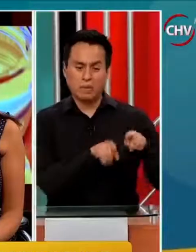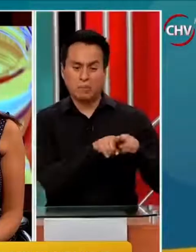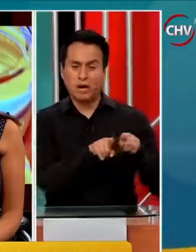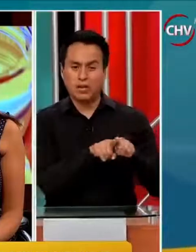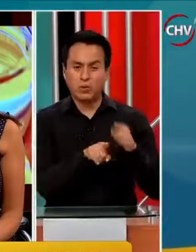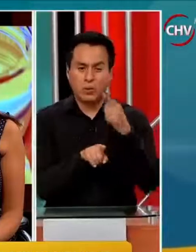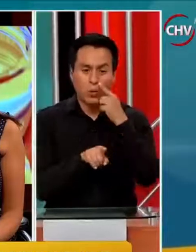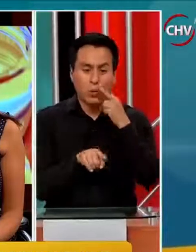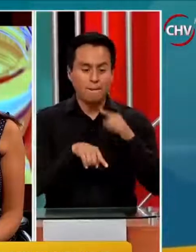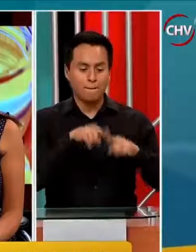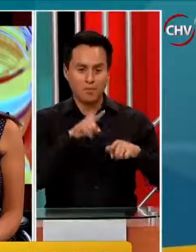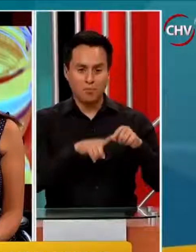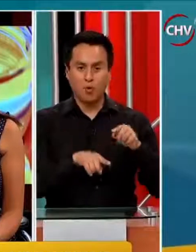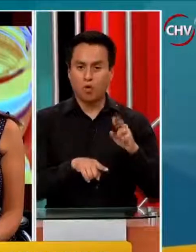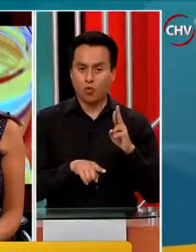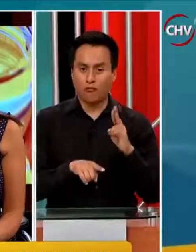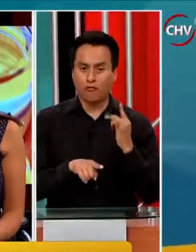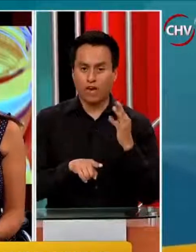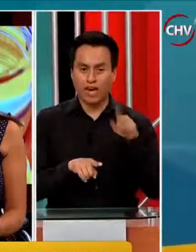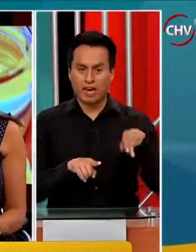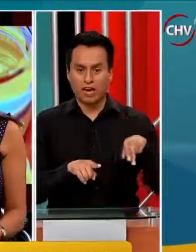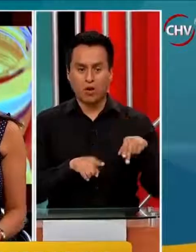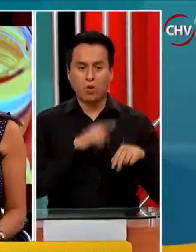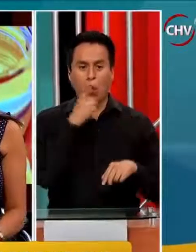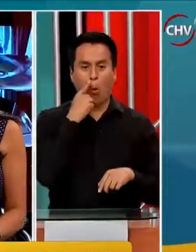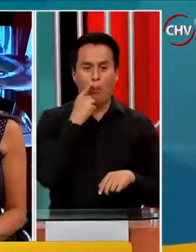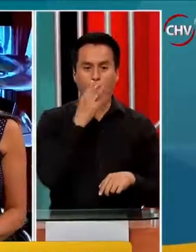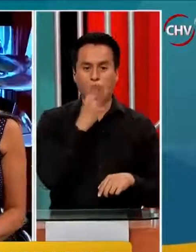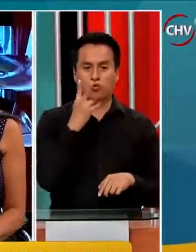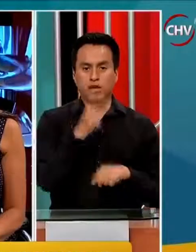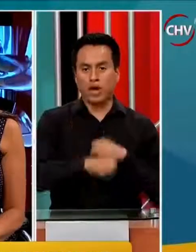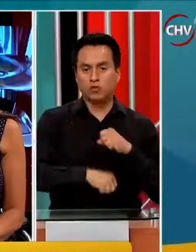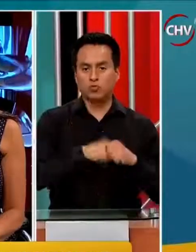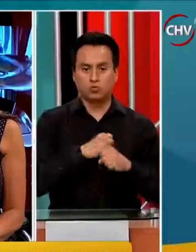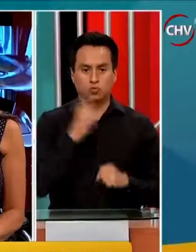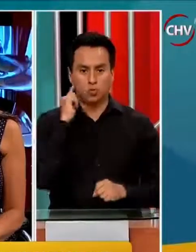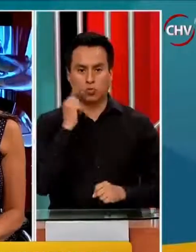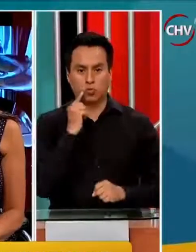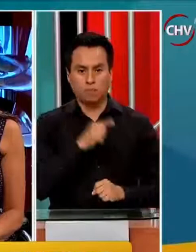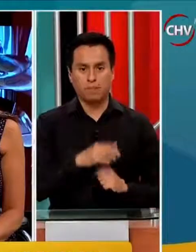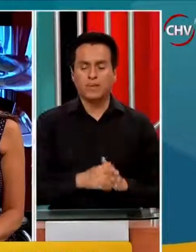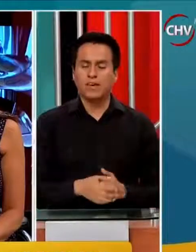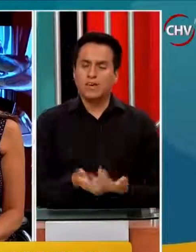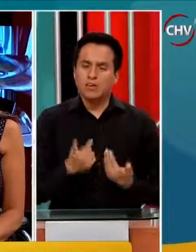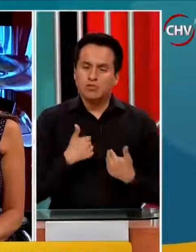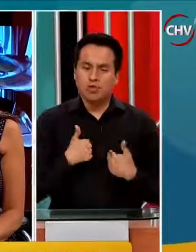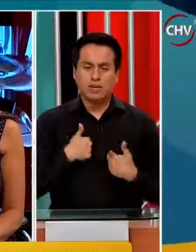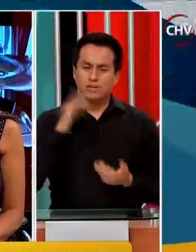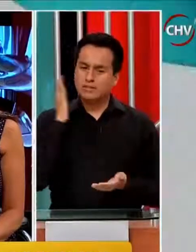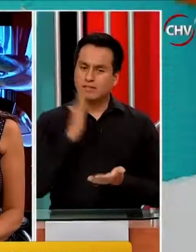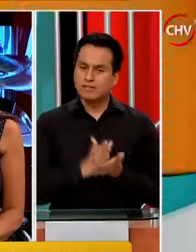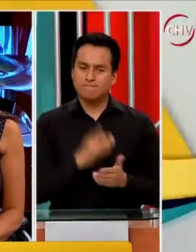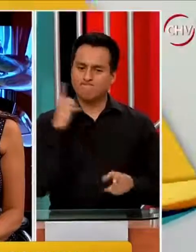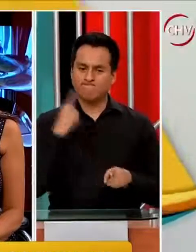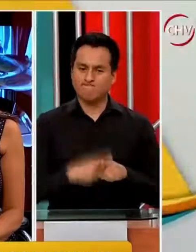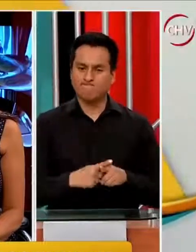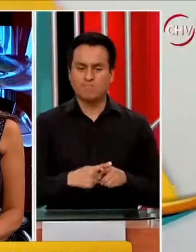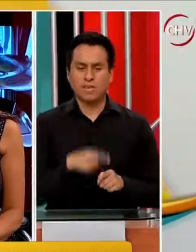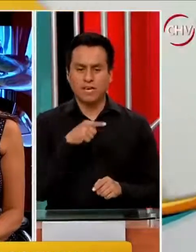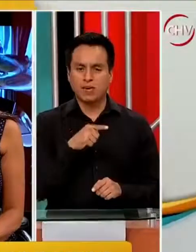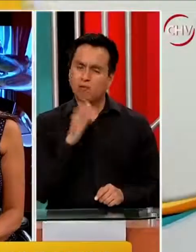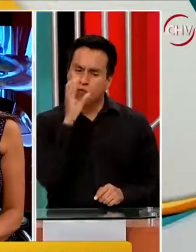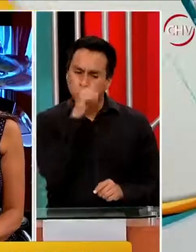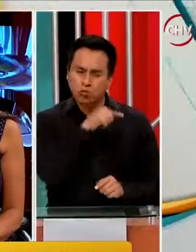hermano, mi primo Rubén, que es un hombre de 42 años, sordo. Él, y yo quiero exigirle a ella que